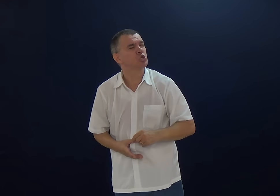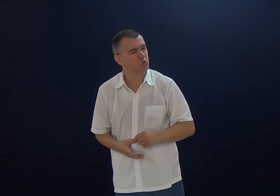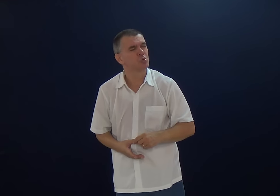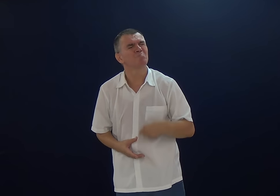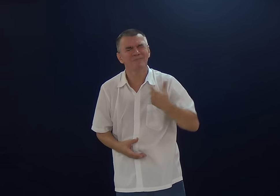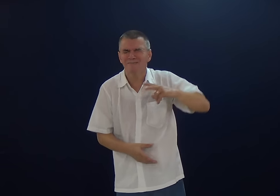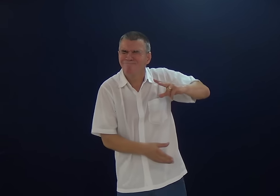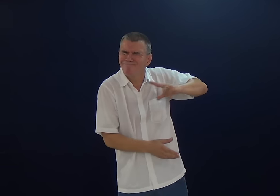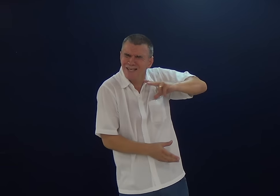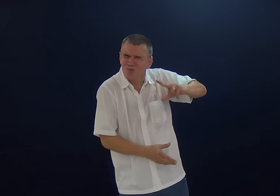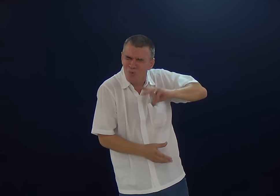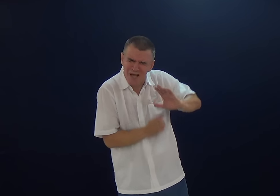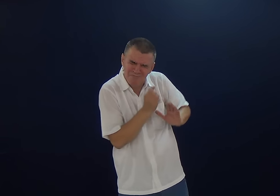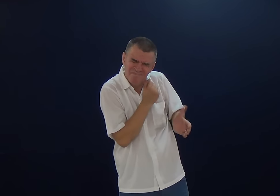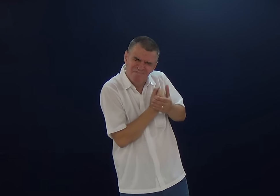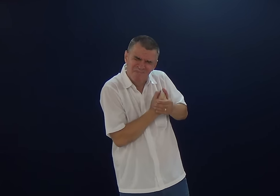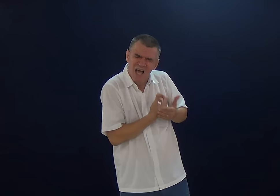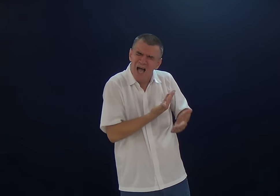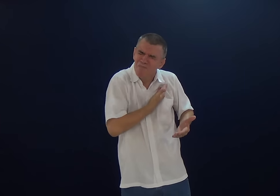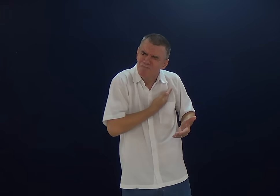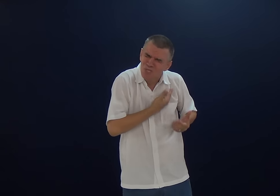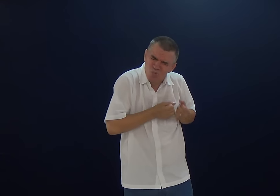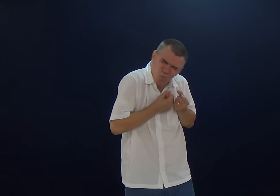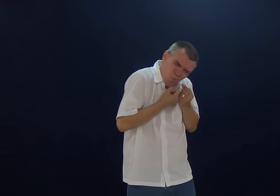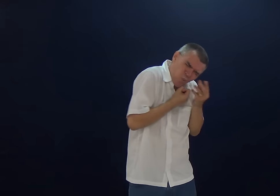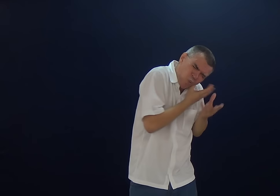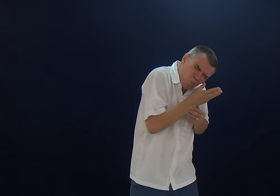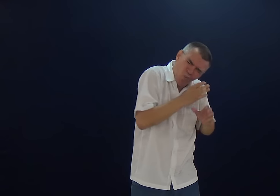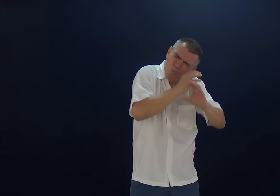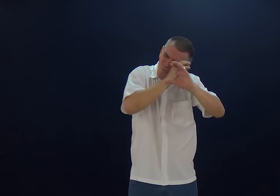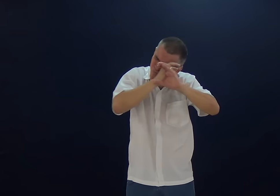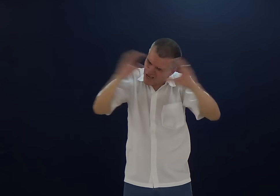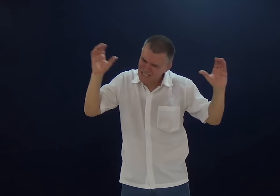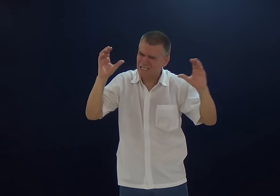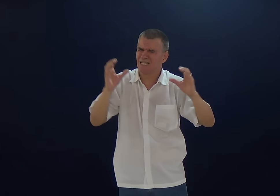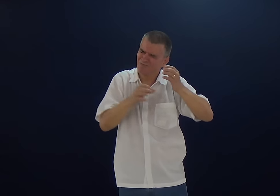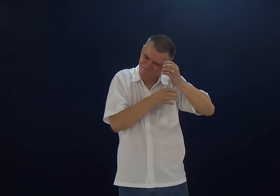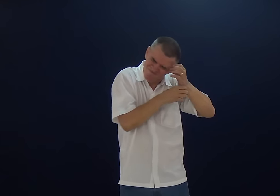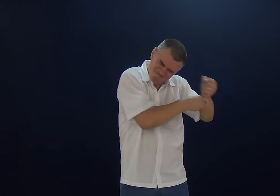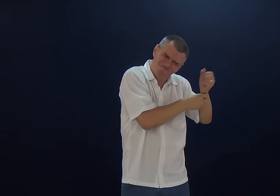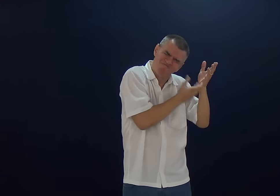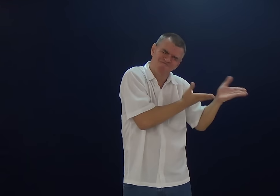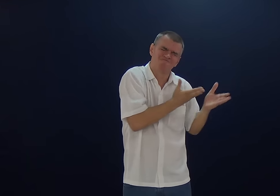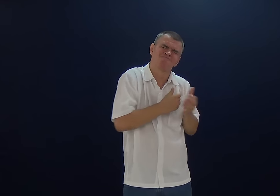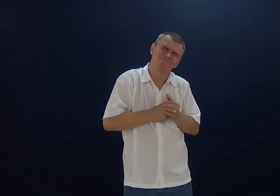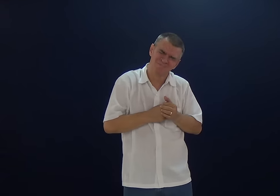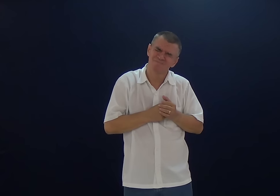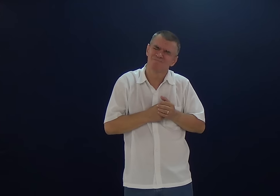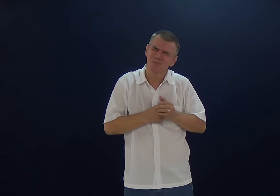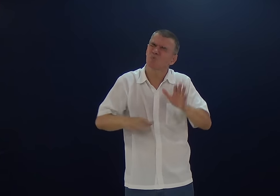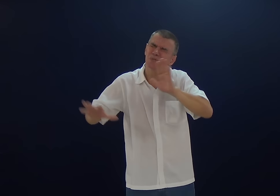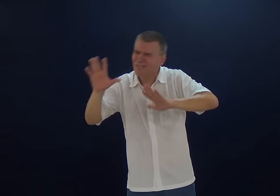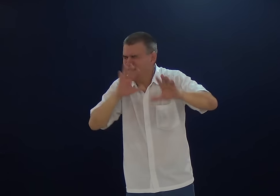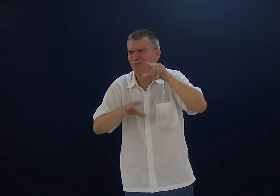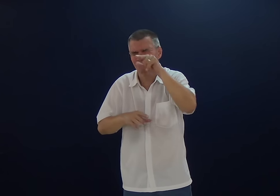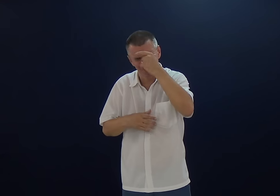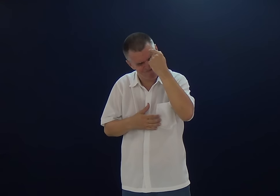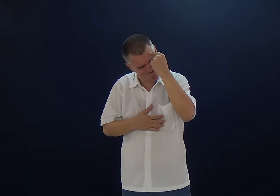algumas conversas algumas invenções e na menor a melhor das oportunidades ou até